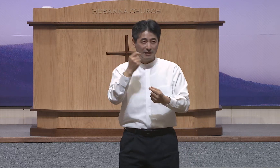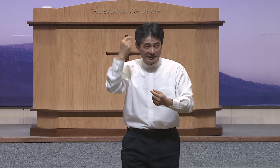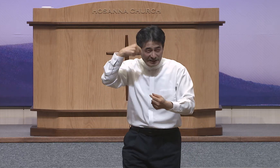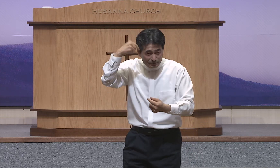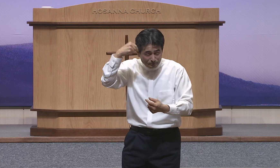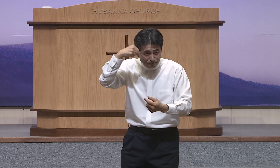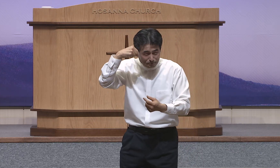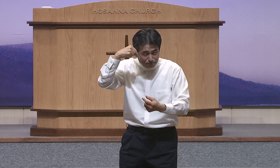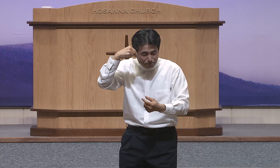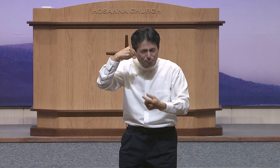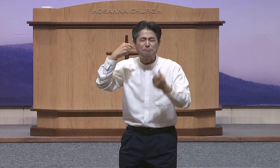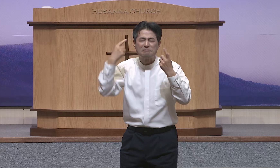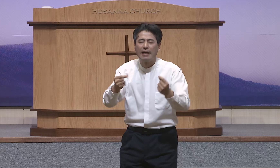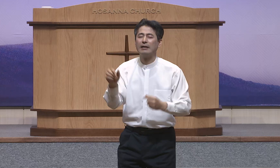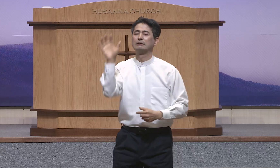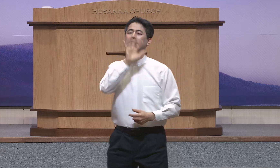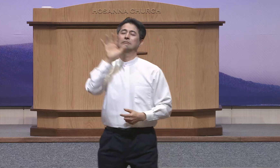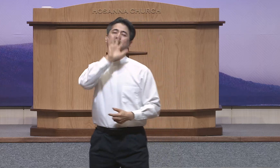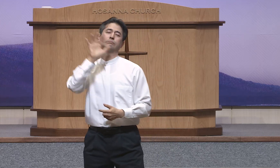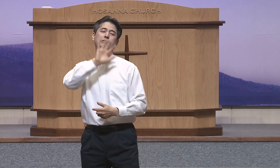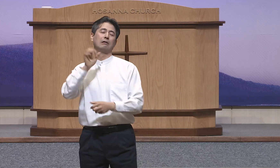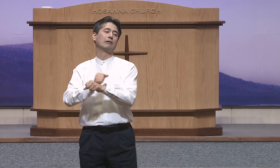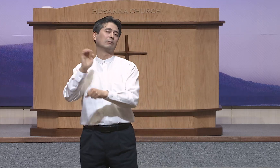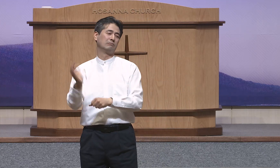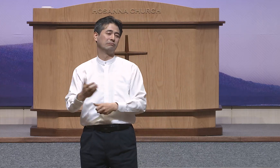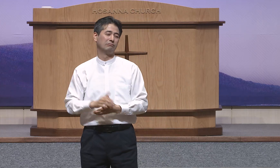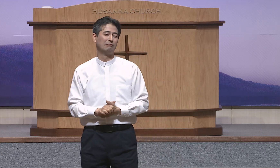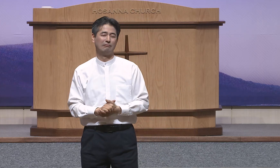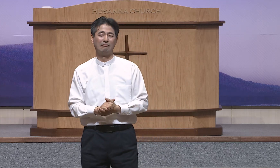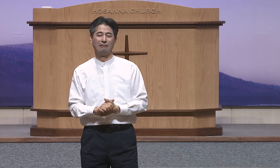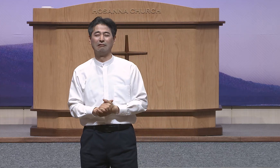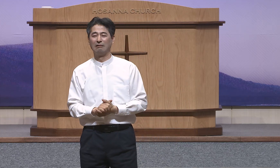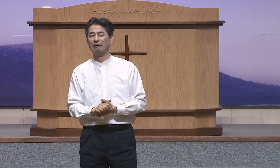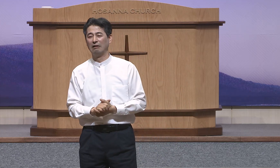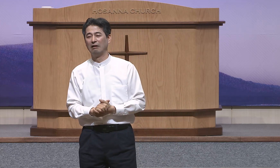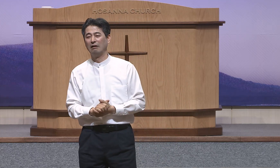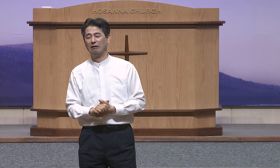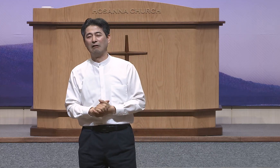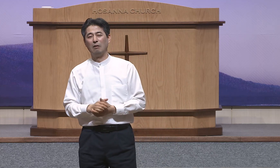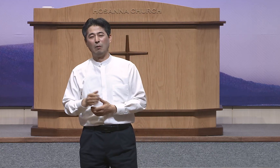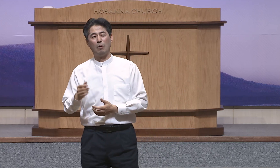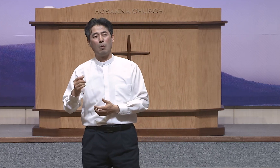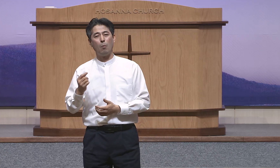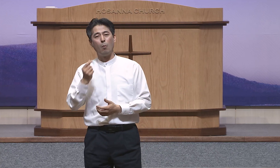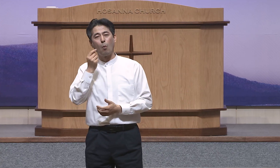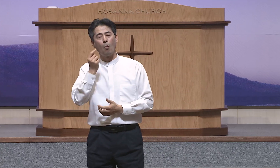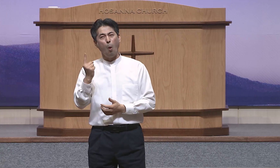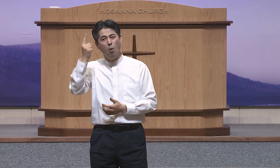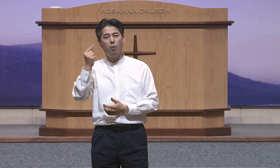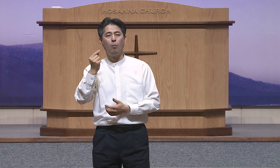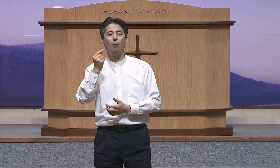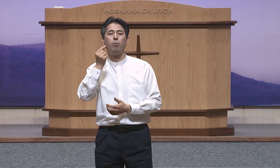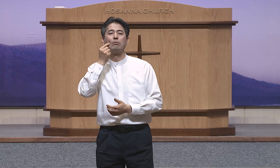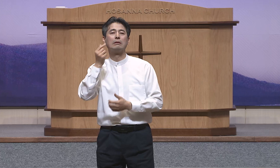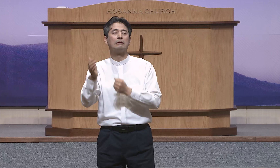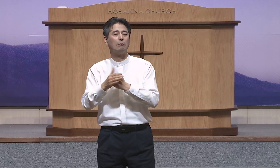물어보면서 그것을 기억하고 찬양을 연습을 했었습니다. 듣지